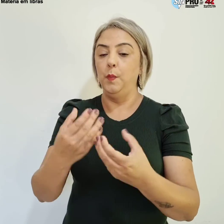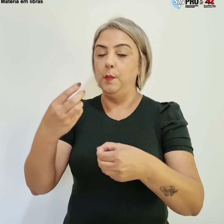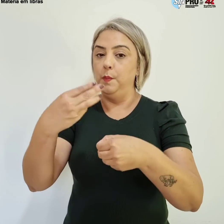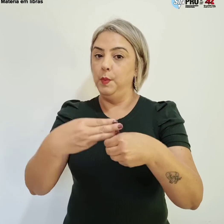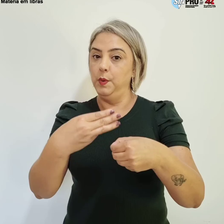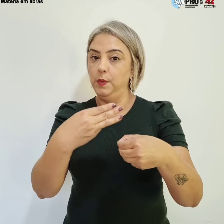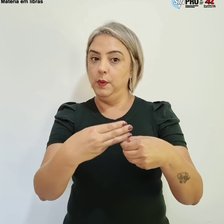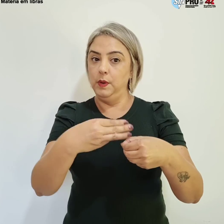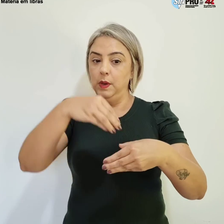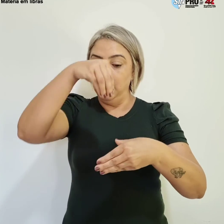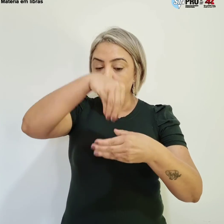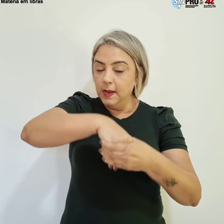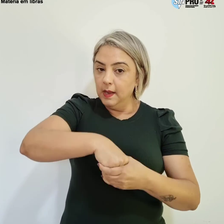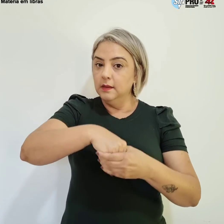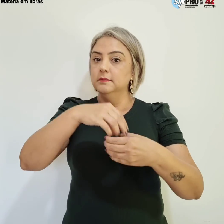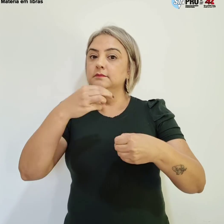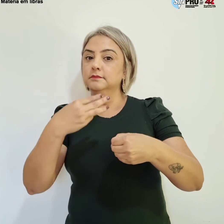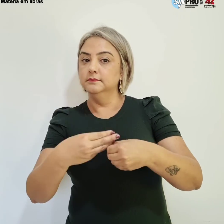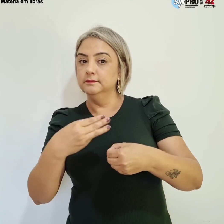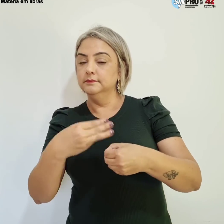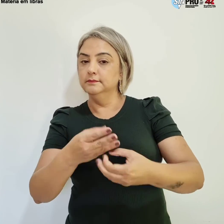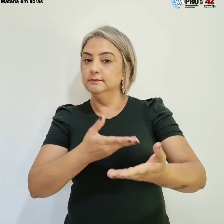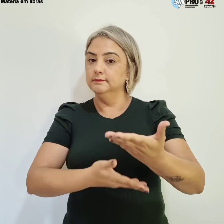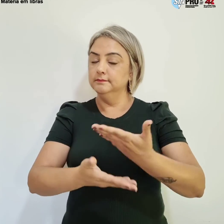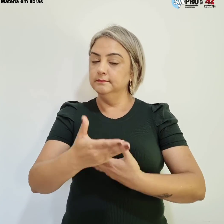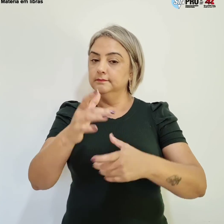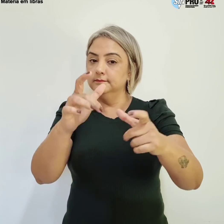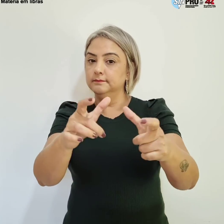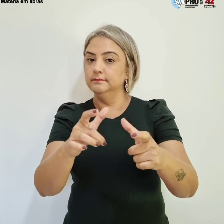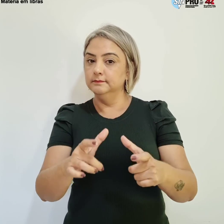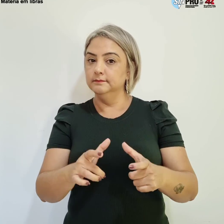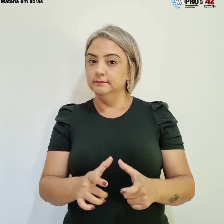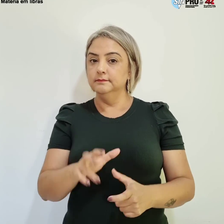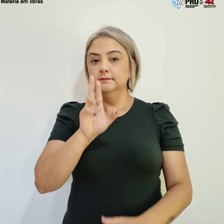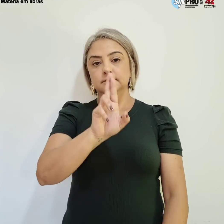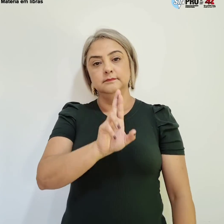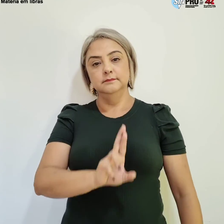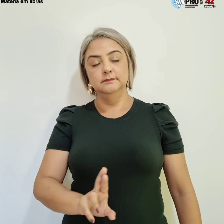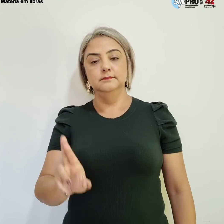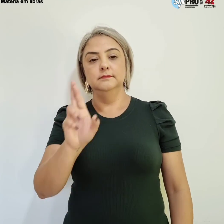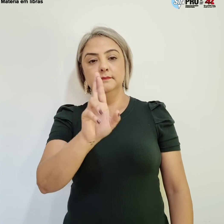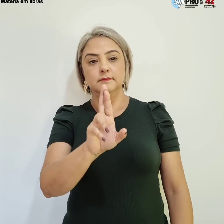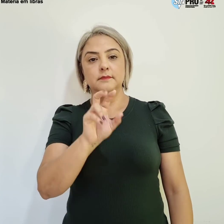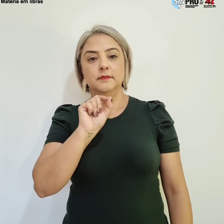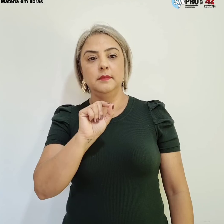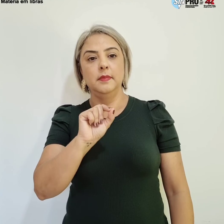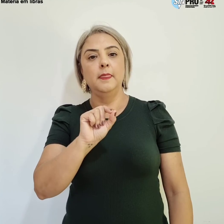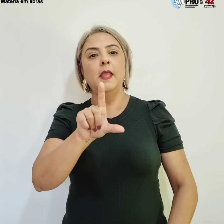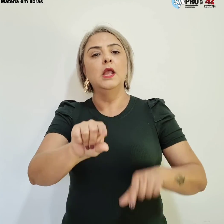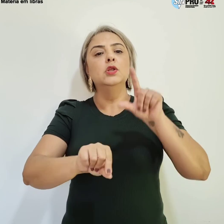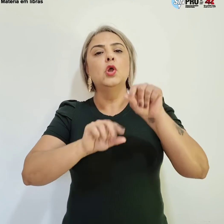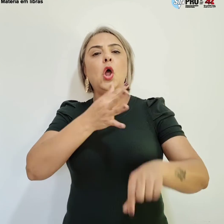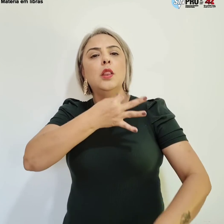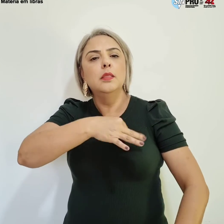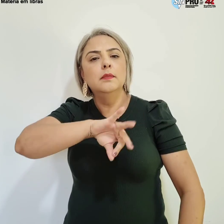municipais, intermunicipais, territoriais e regionais elegem delegados para a